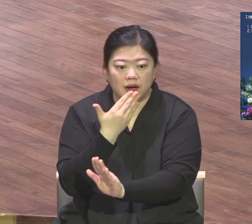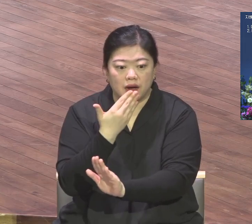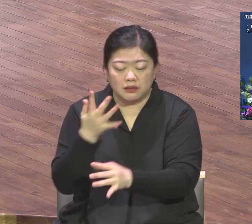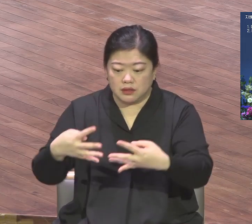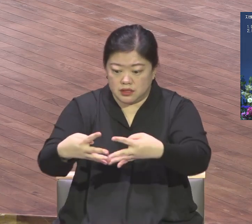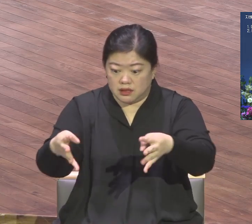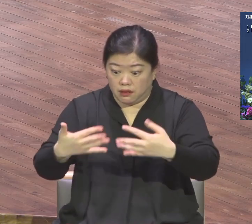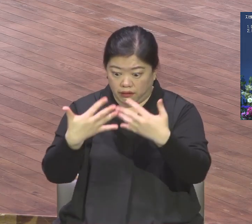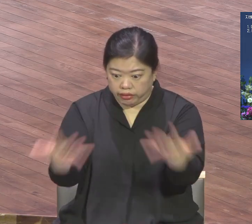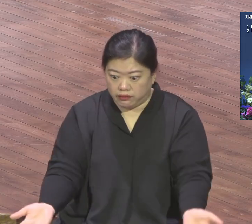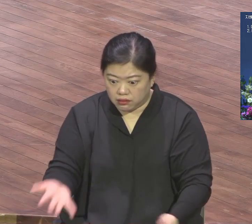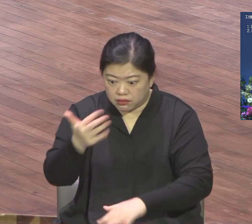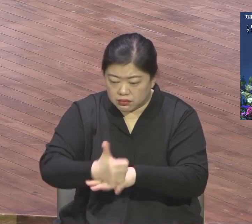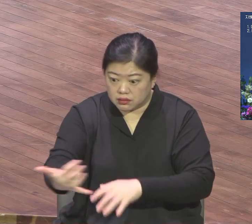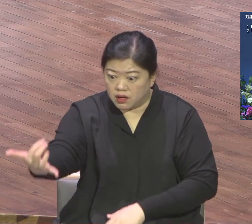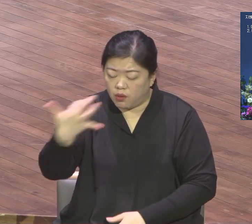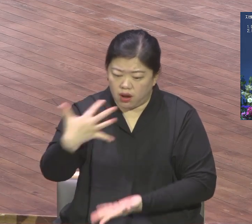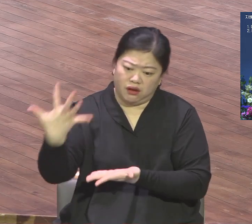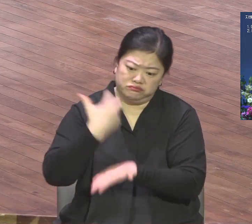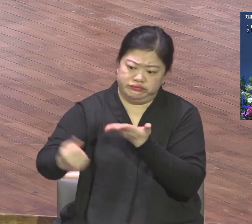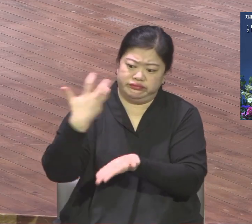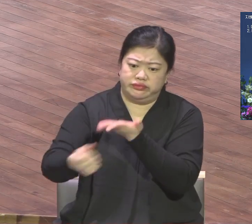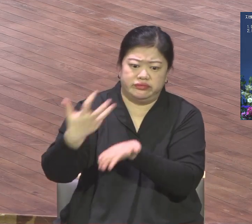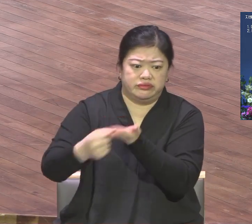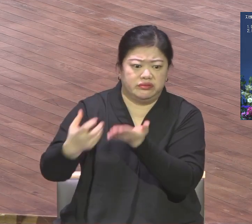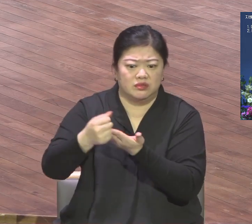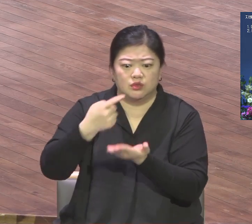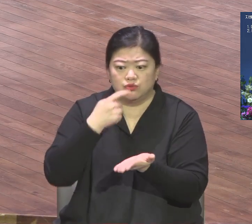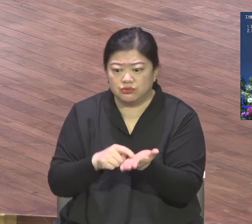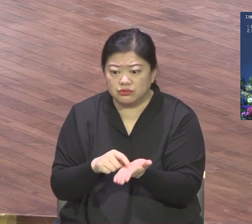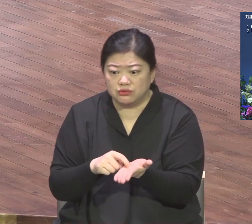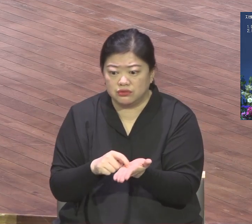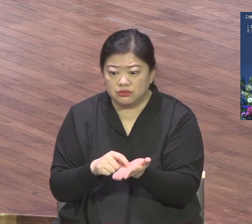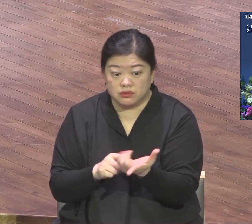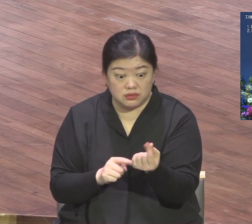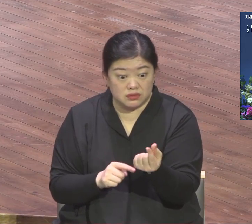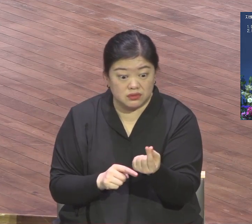못하면 사단에게 당해버린다는 거예요.